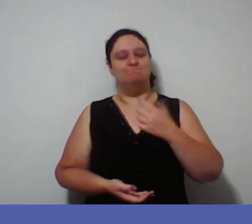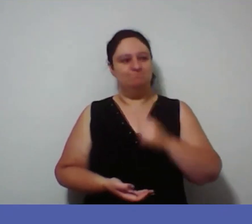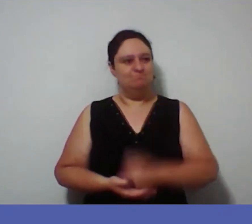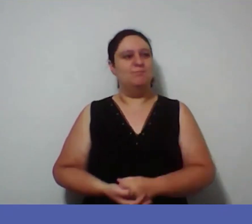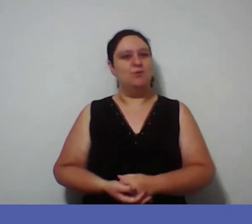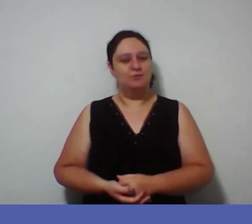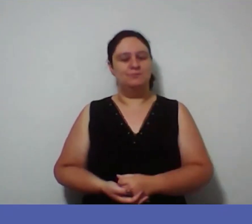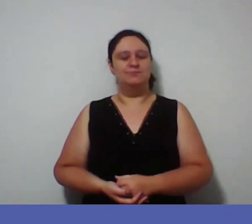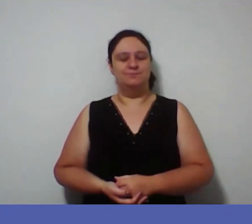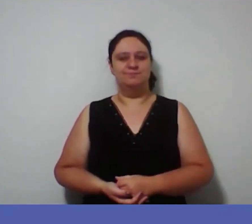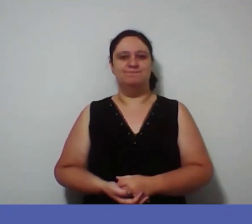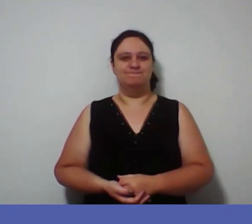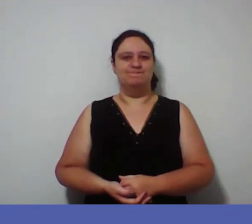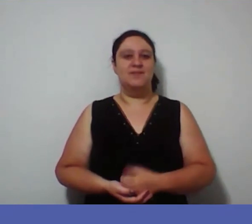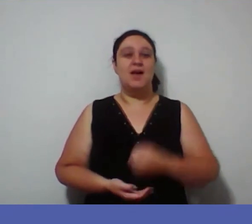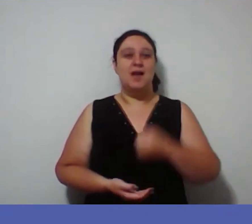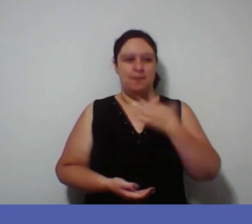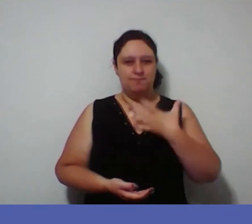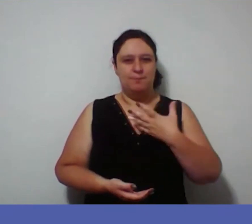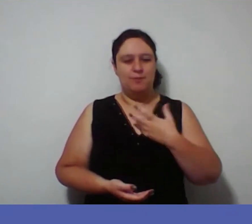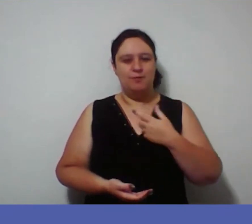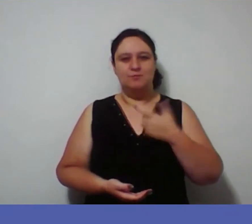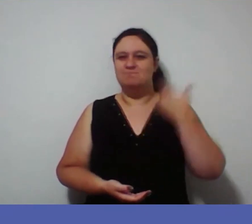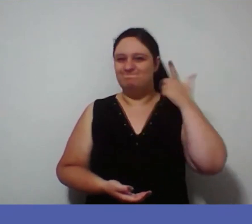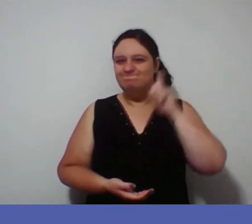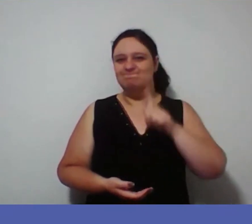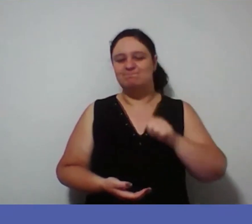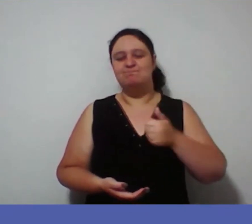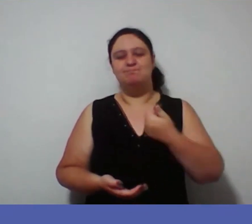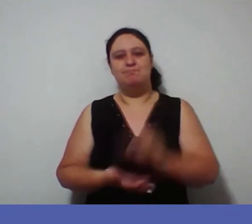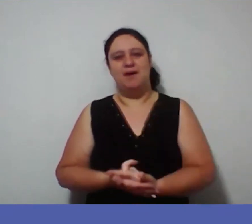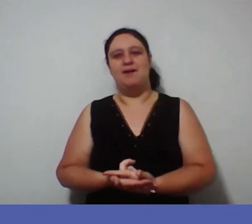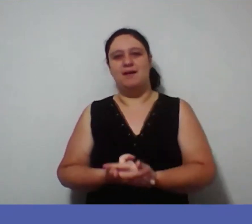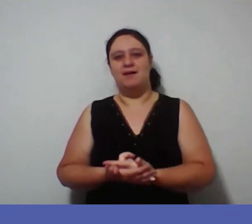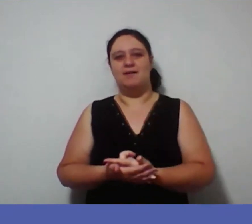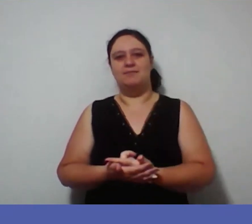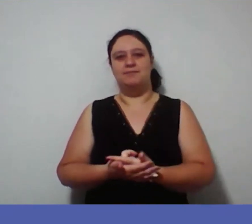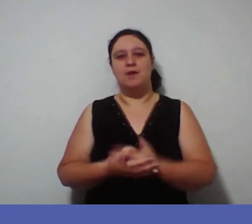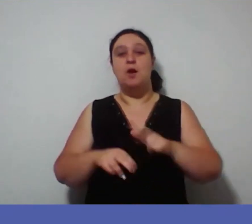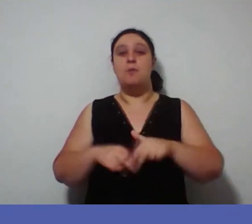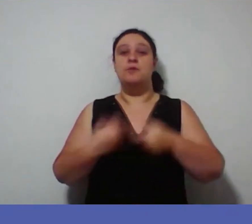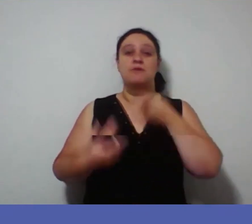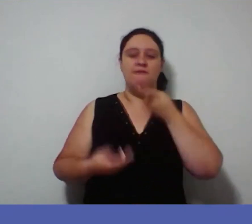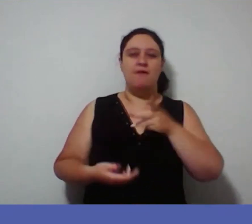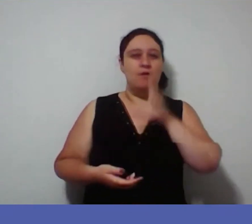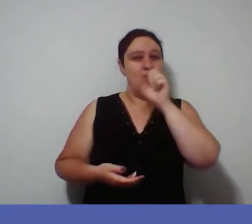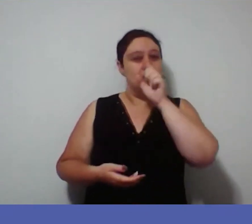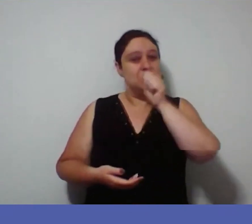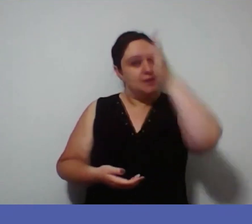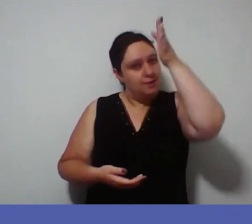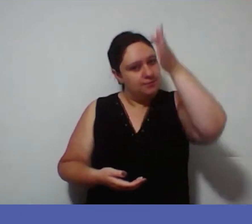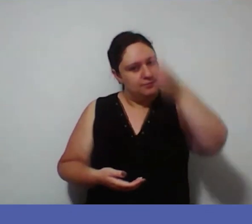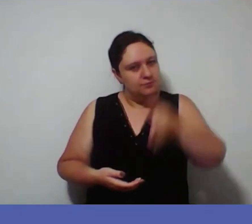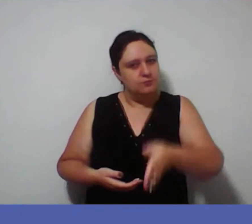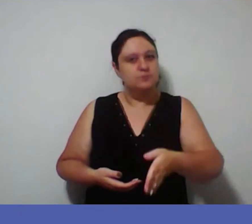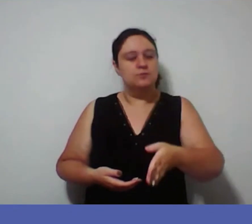Vale a pena pagar esse preço. Por isso eu digo todo sábado, quando eu ouço os testemunhos desses irmãos e